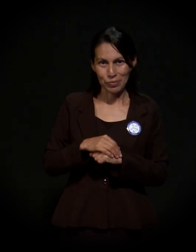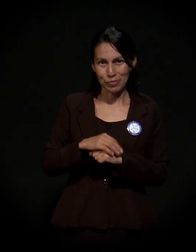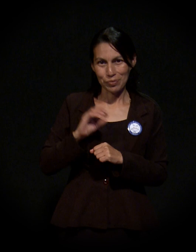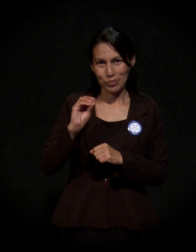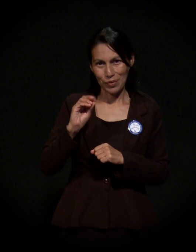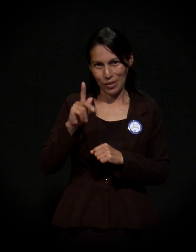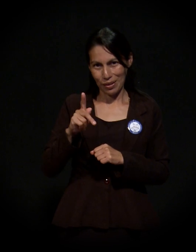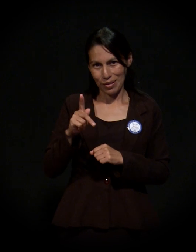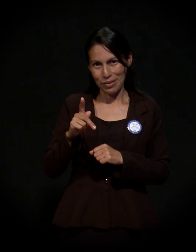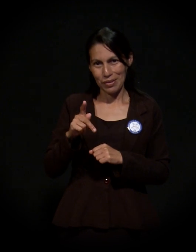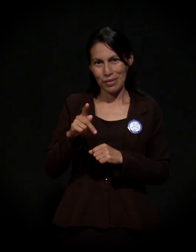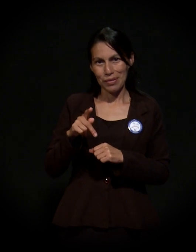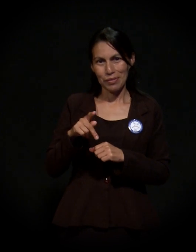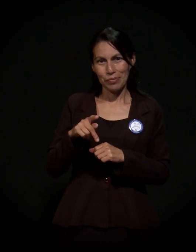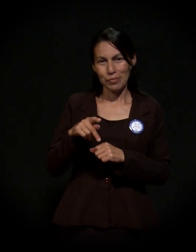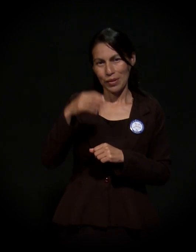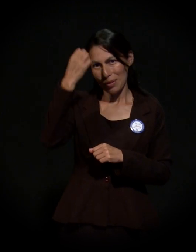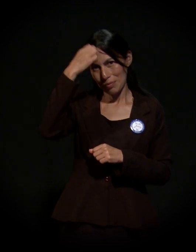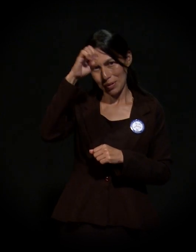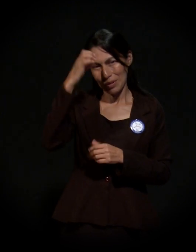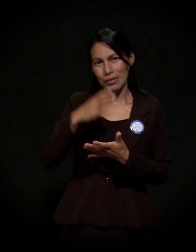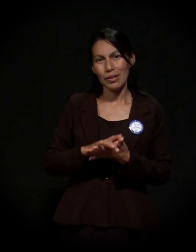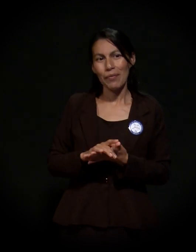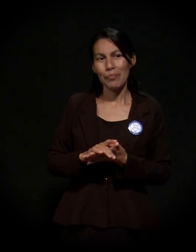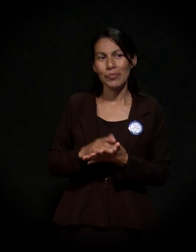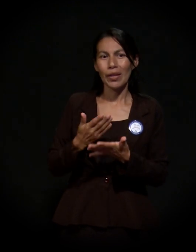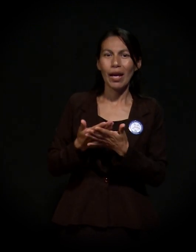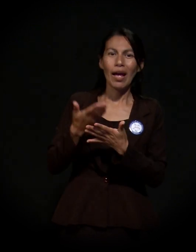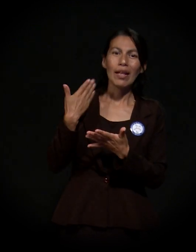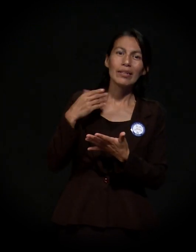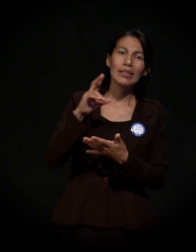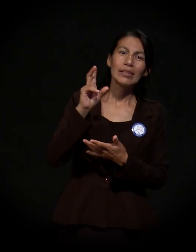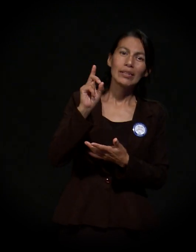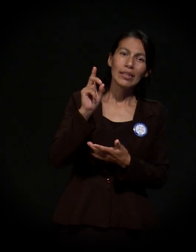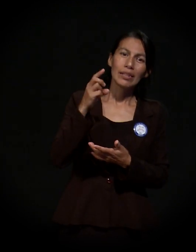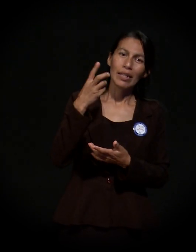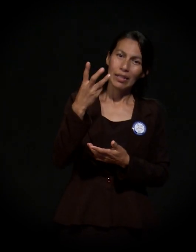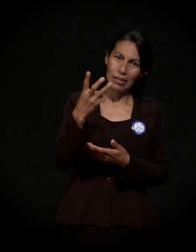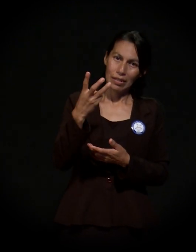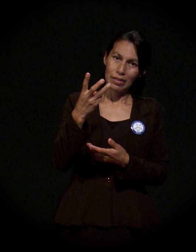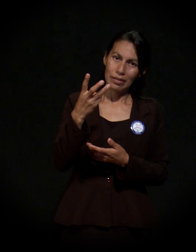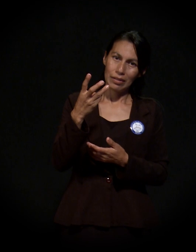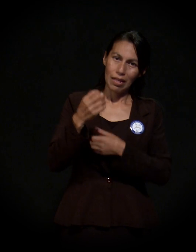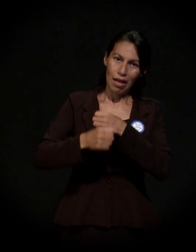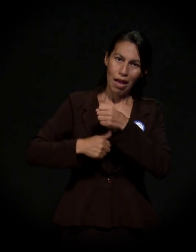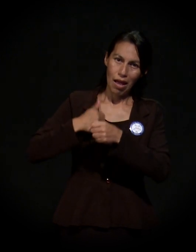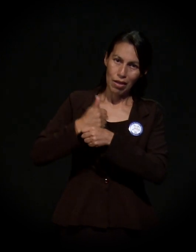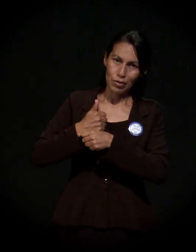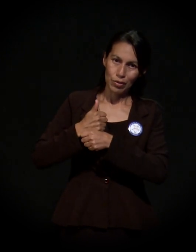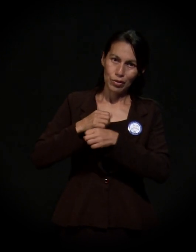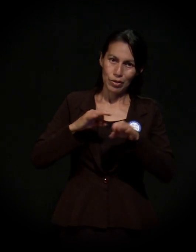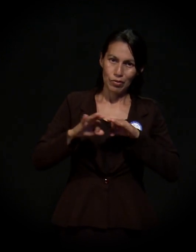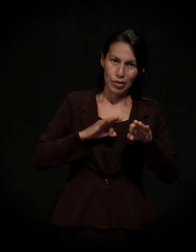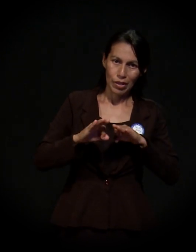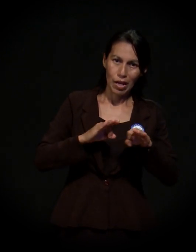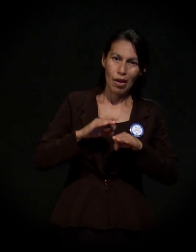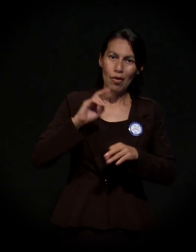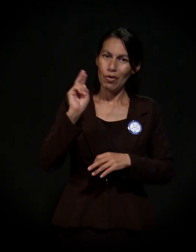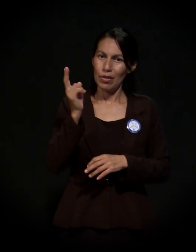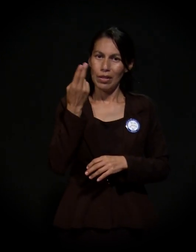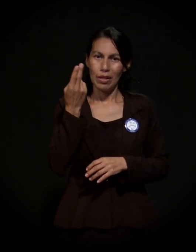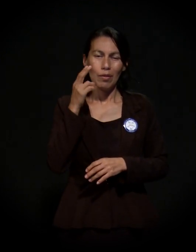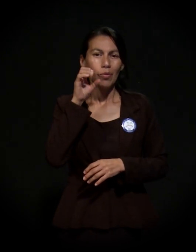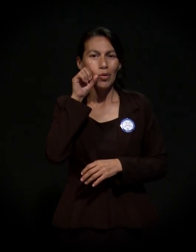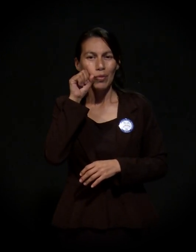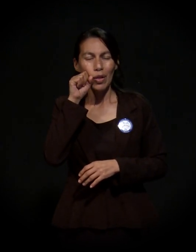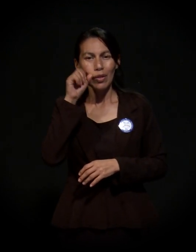Bueno, voy a contar una experiencia. Yo trabajé por 33 años en la Universidad de Montemorelos para la Facultad